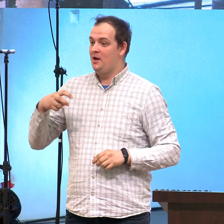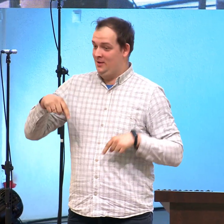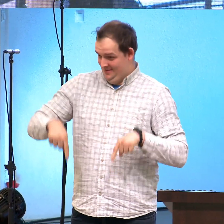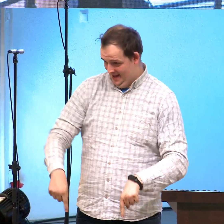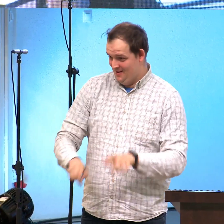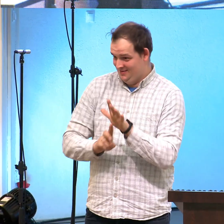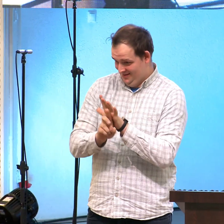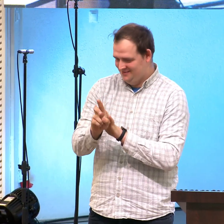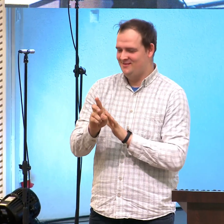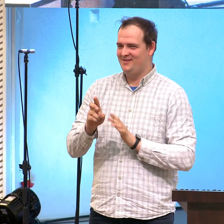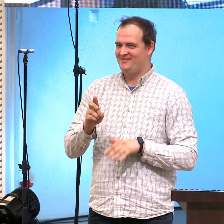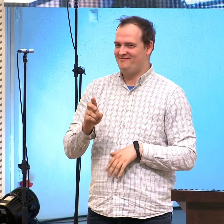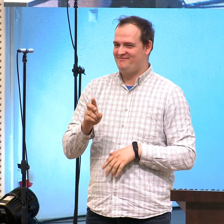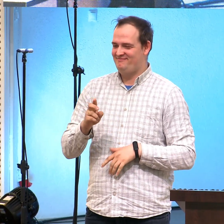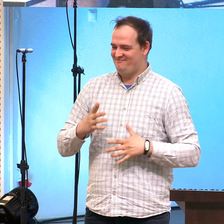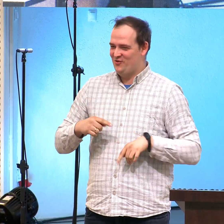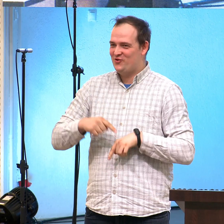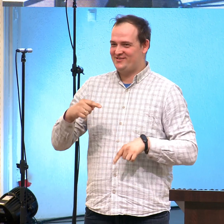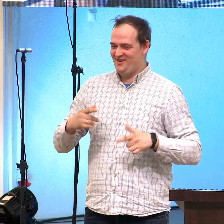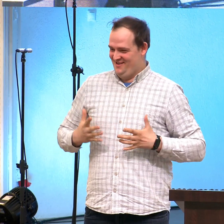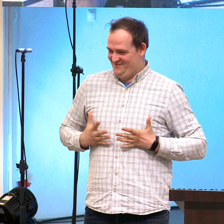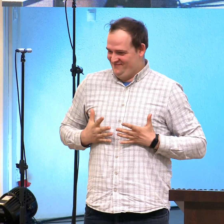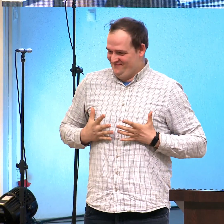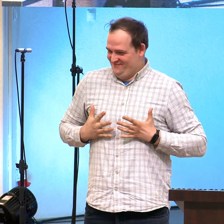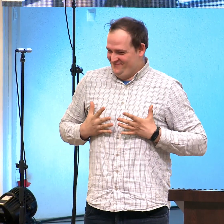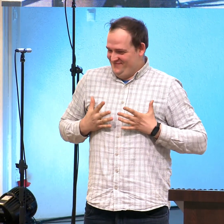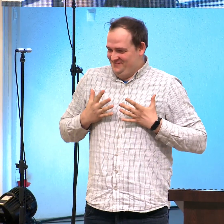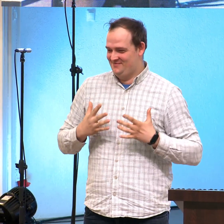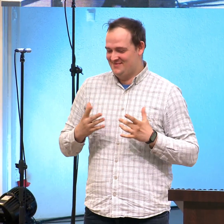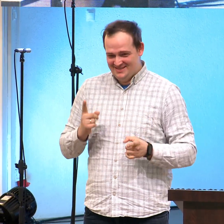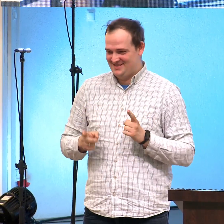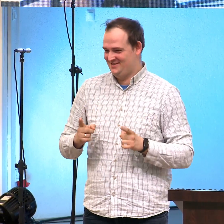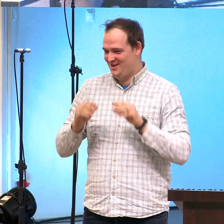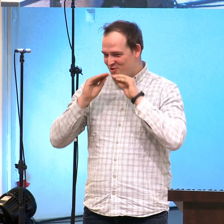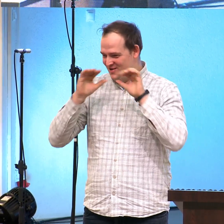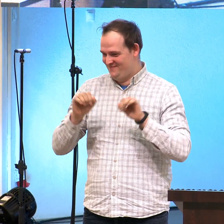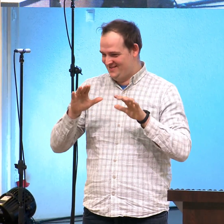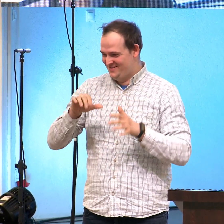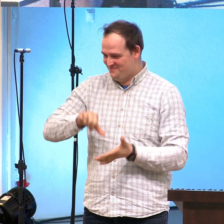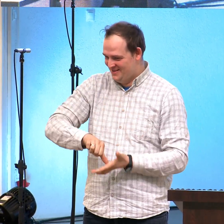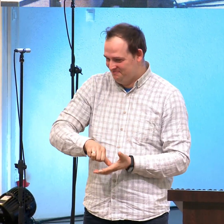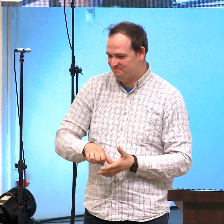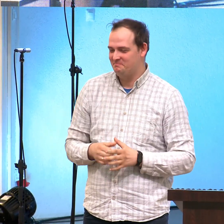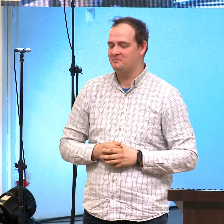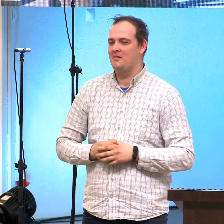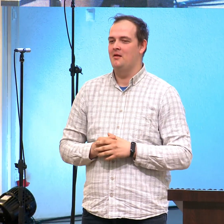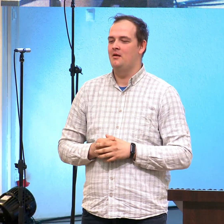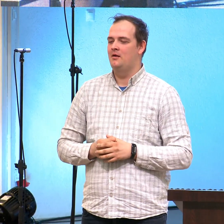Я здесь, в церкви, чувствую восторг. Дух Святой наполняет мое сердце,